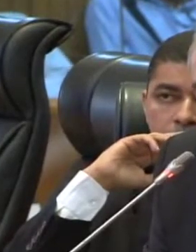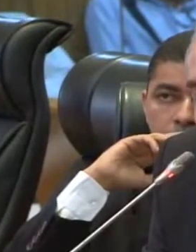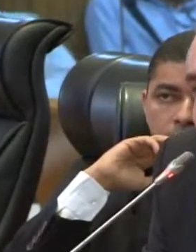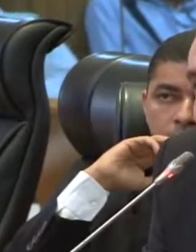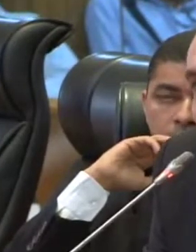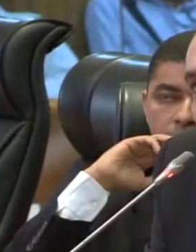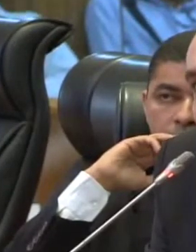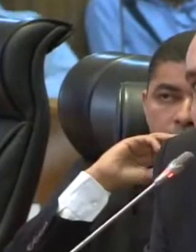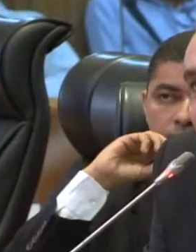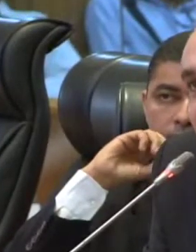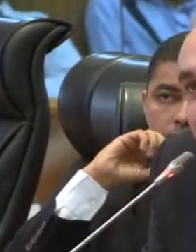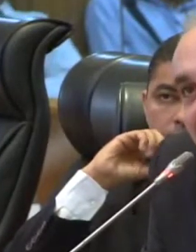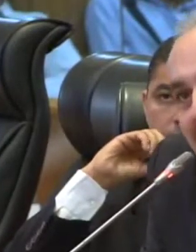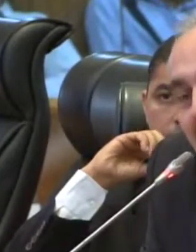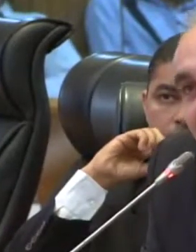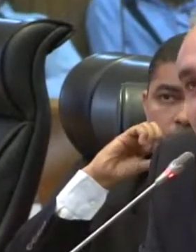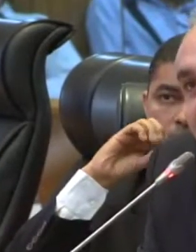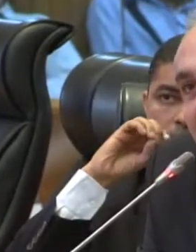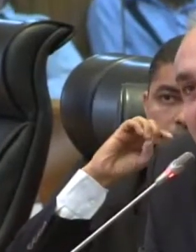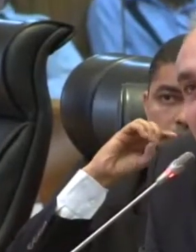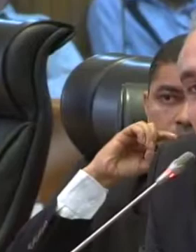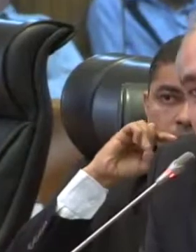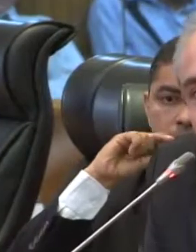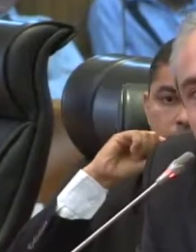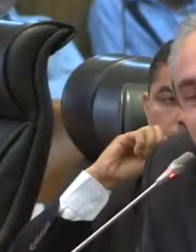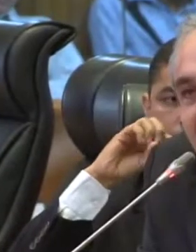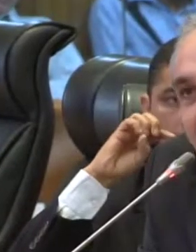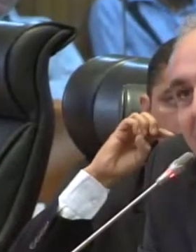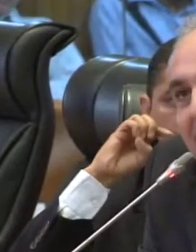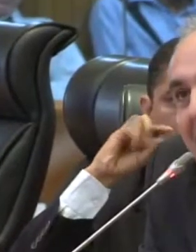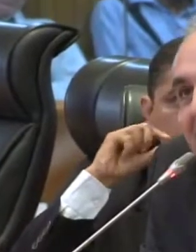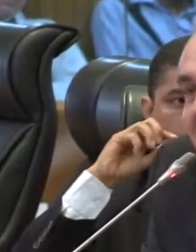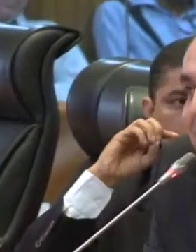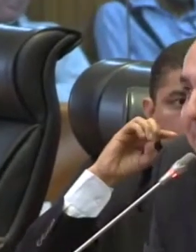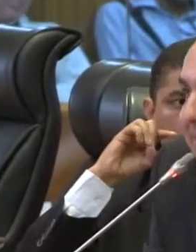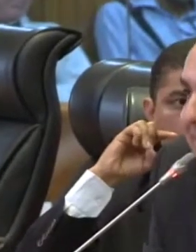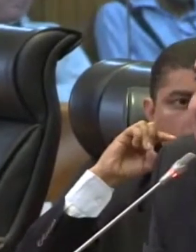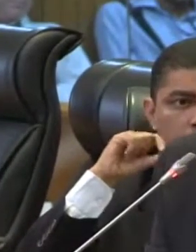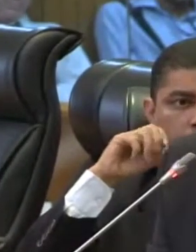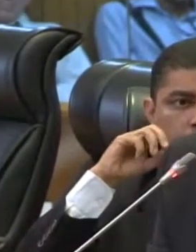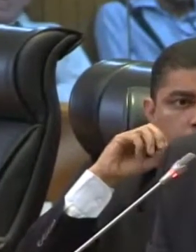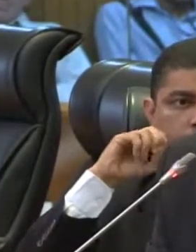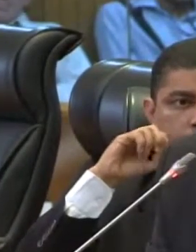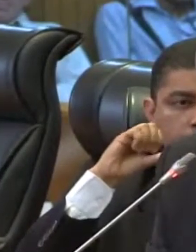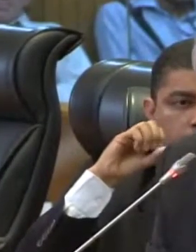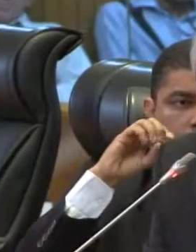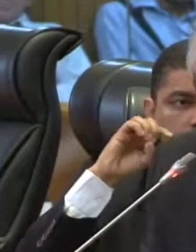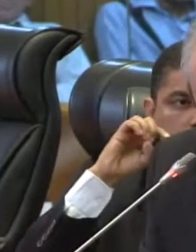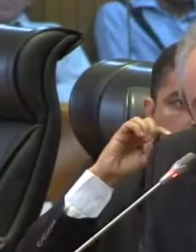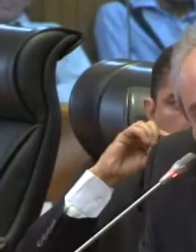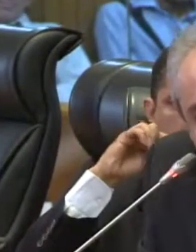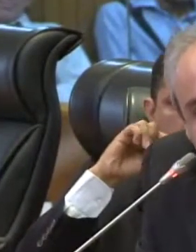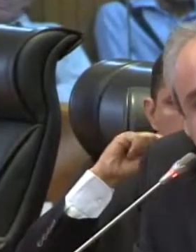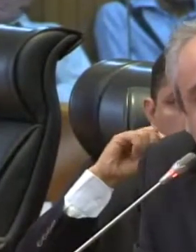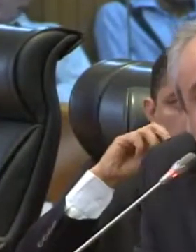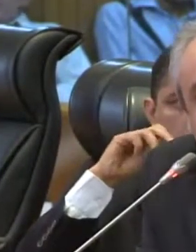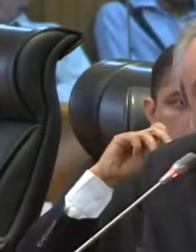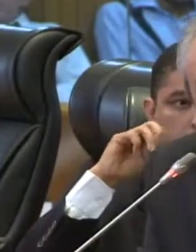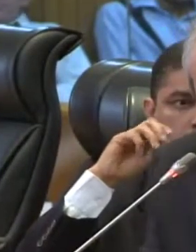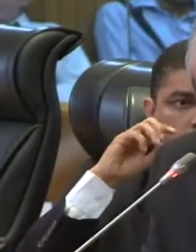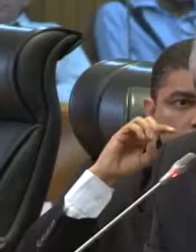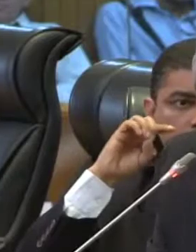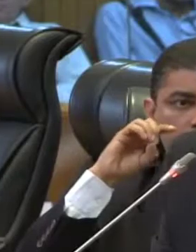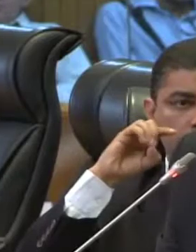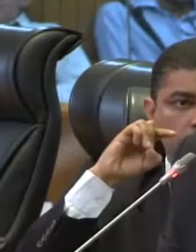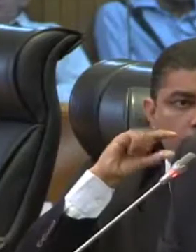O transporte público na capital não pode ser pensado se não se pensar em São José de